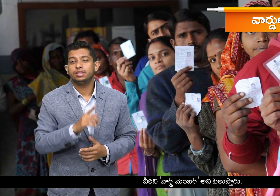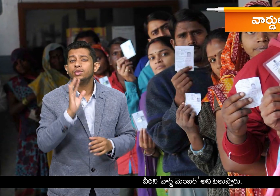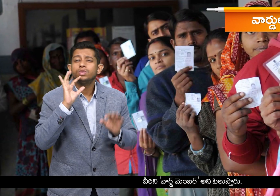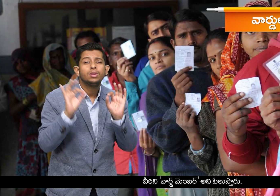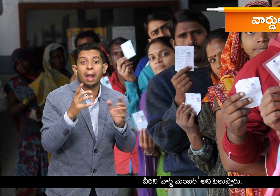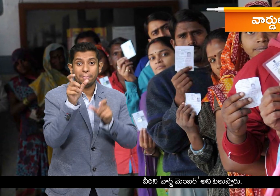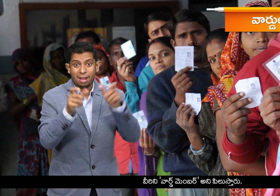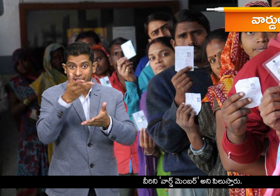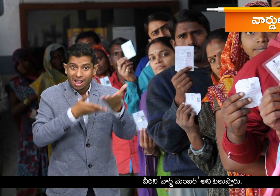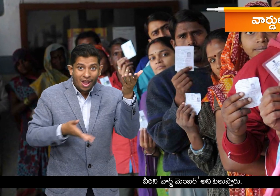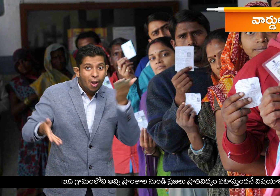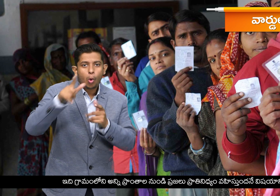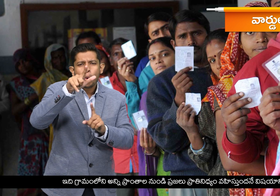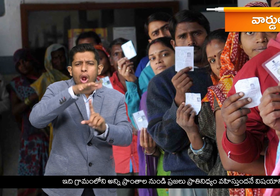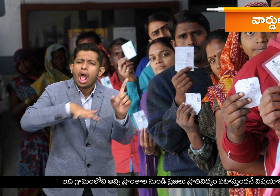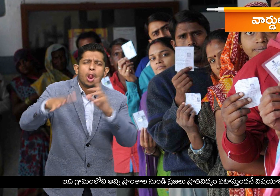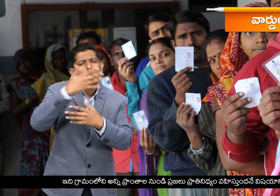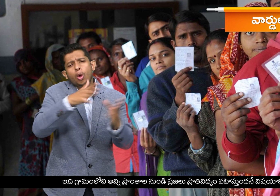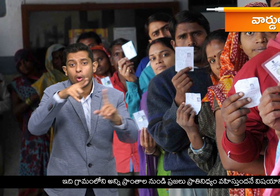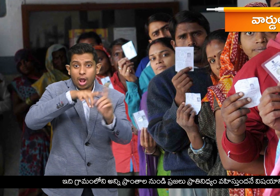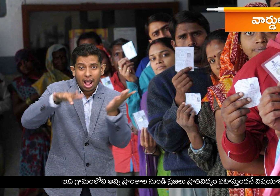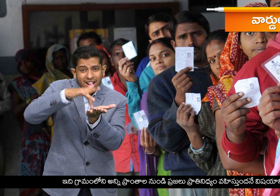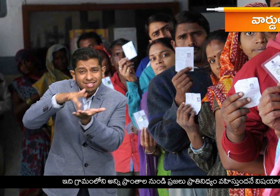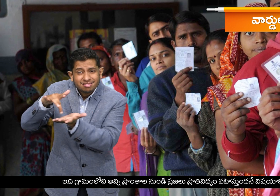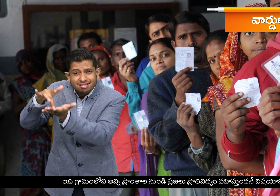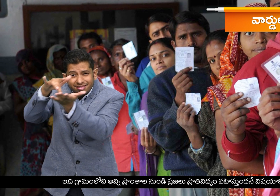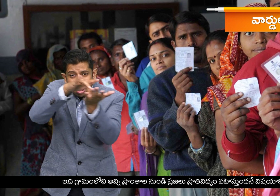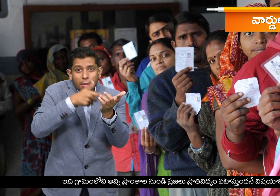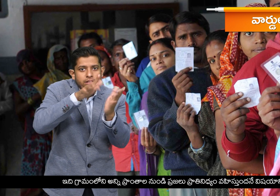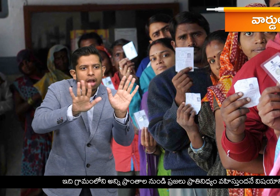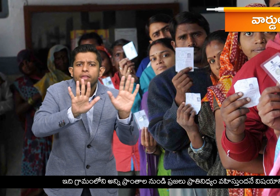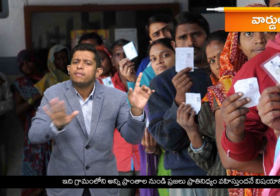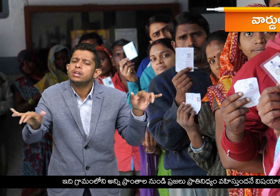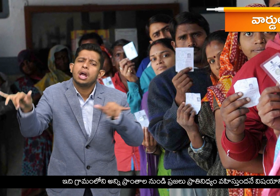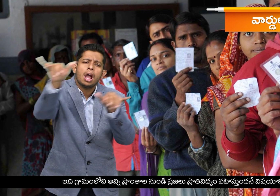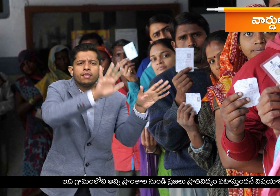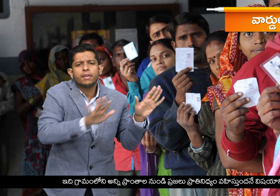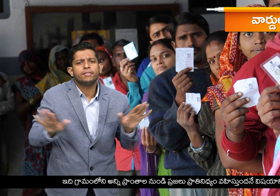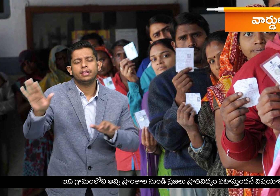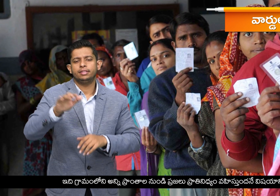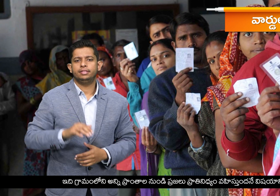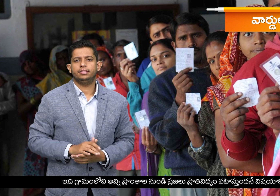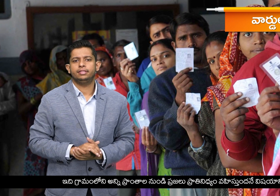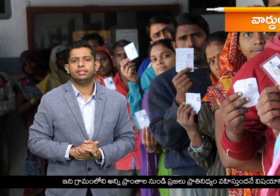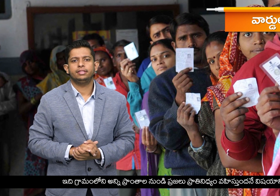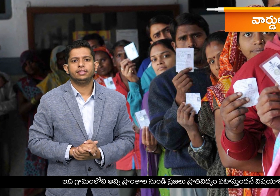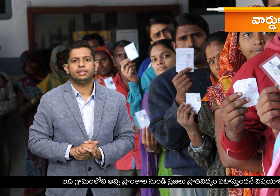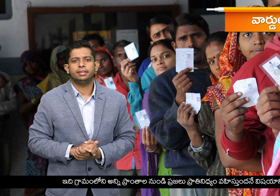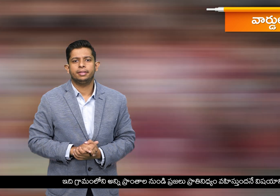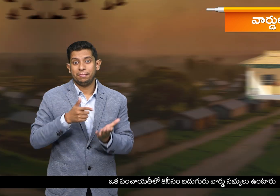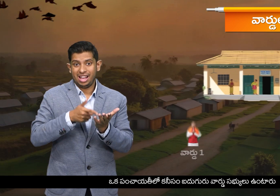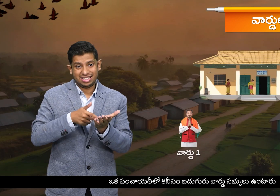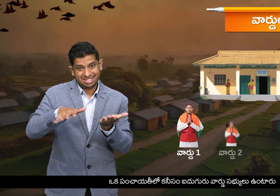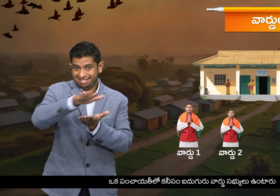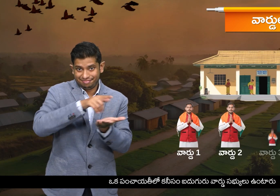వీరిని వార్డు మెంబర్ అని పిలుస్తారు. ఇది గ్రామంలోని అన్ని ప్రాంతాల నుండి ప్రజలు ప్రాతినిధ్యం వహిస్తుందనే విషయాన్ని